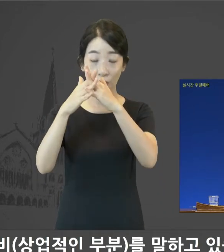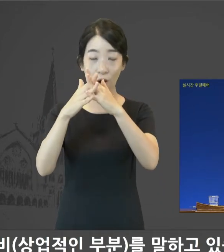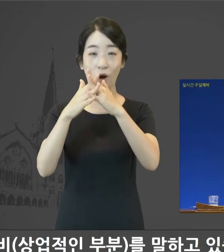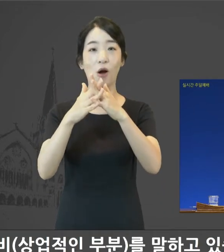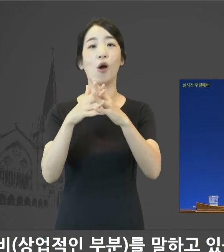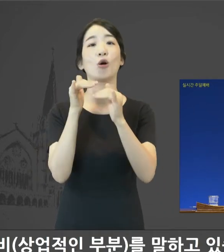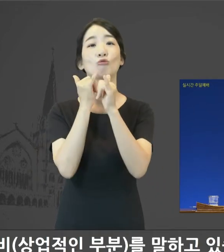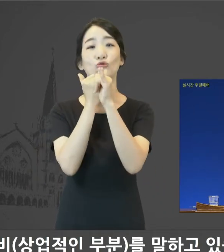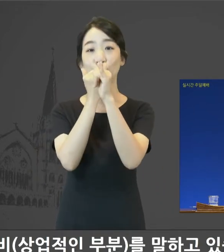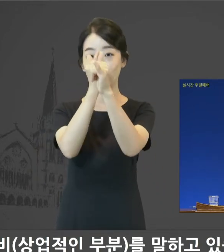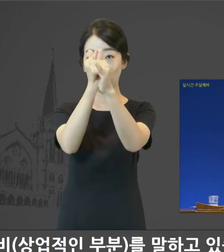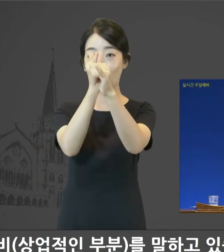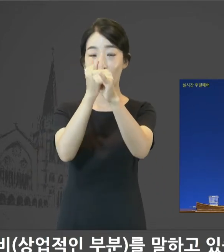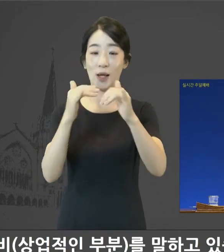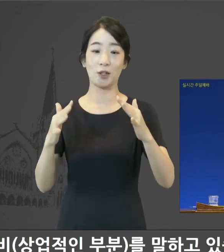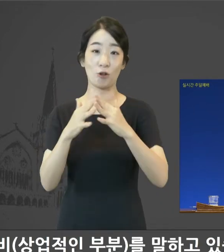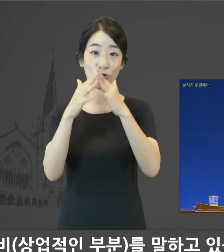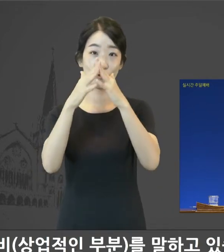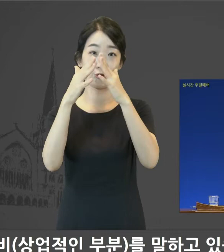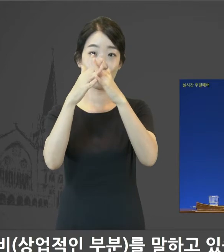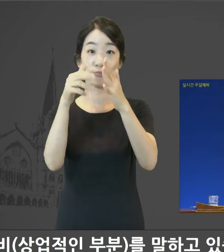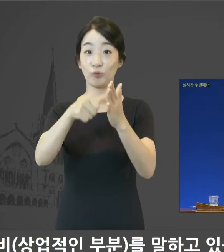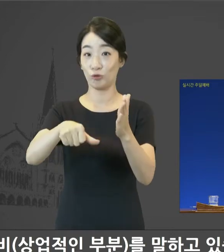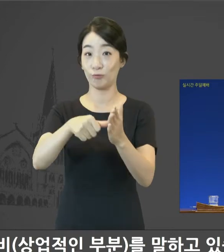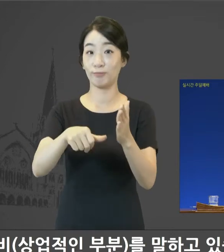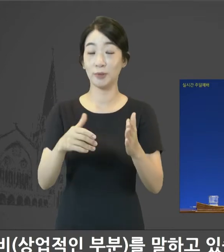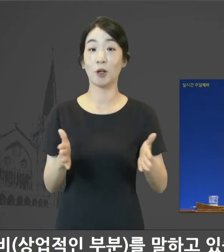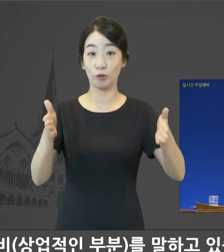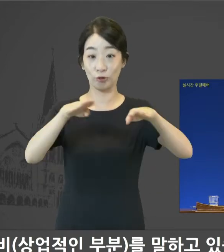확신합니다. 우리 충영교회에 터가 있었습니다.